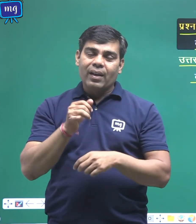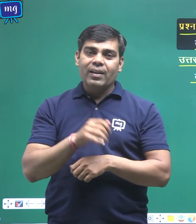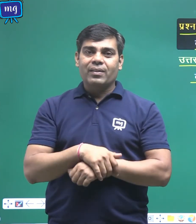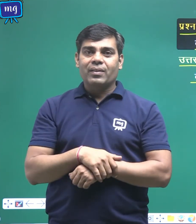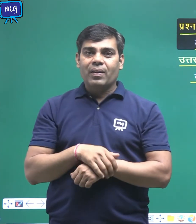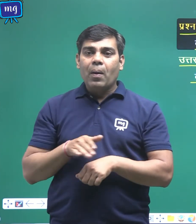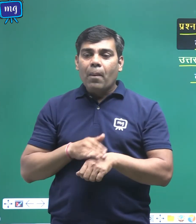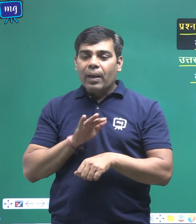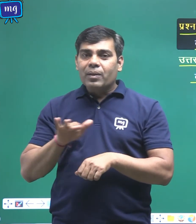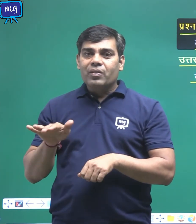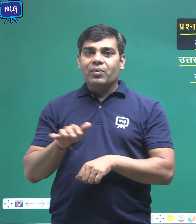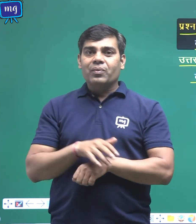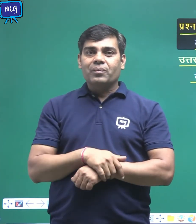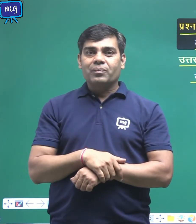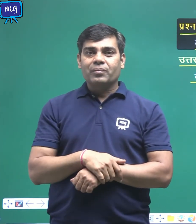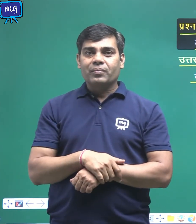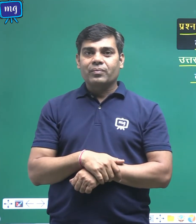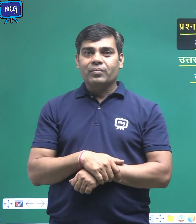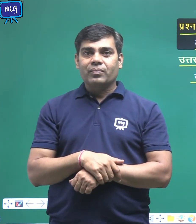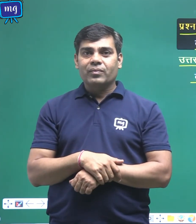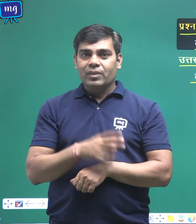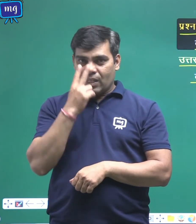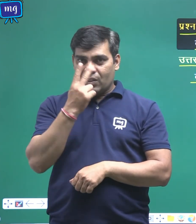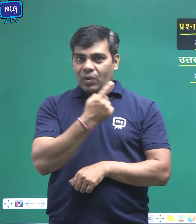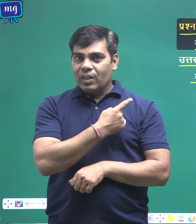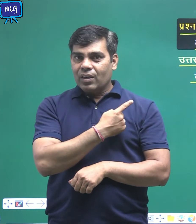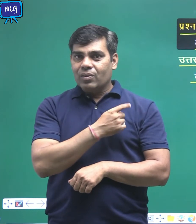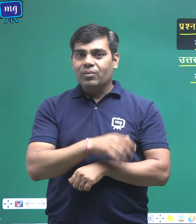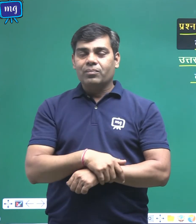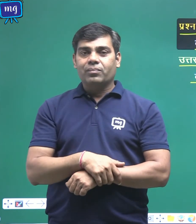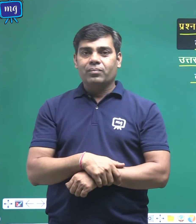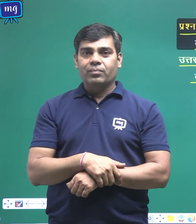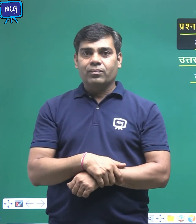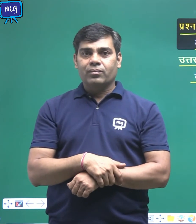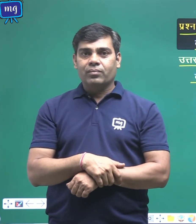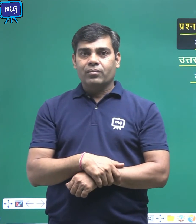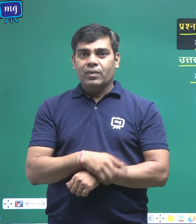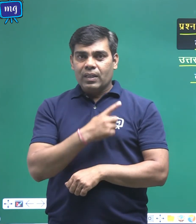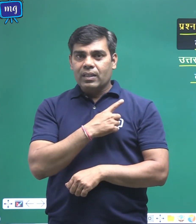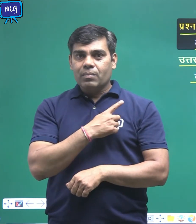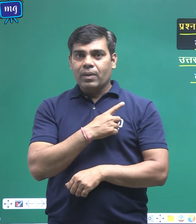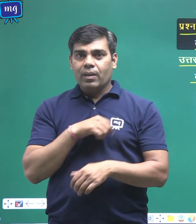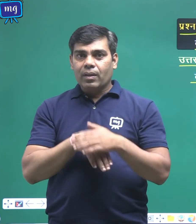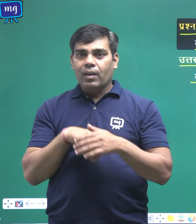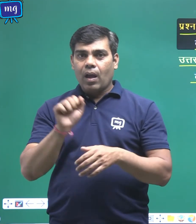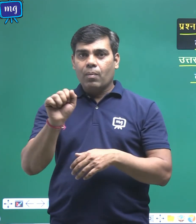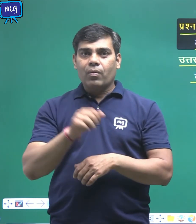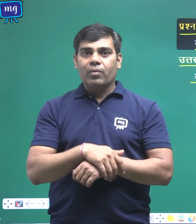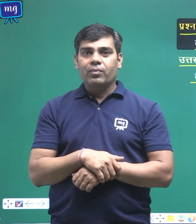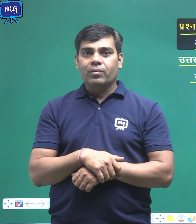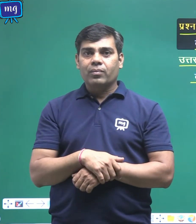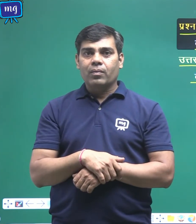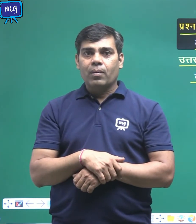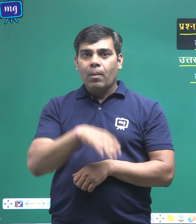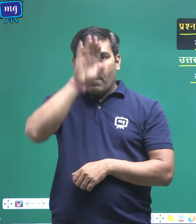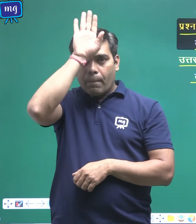प्यारे बच्चों, इस चित्र को देखो। इसमें आपको महाराणा